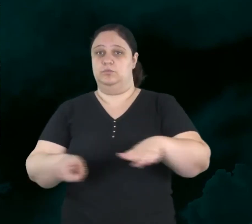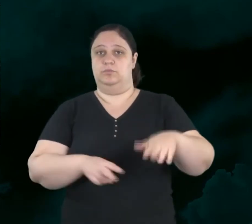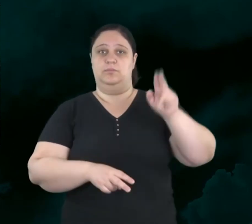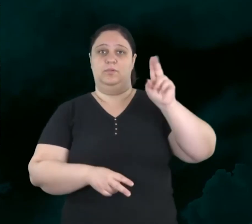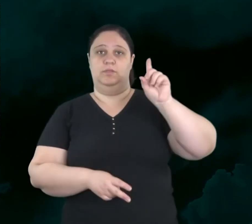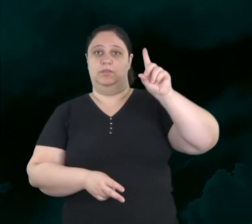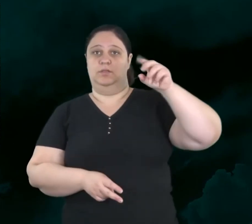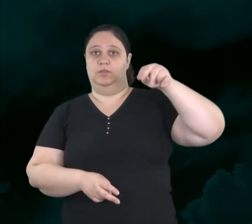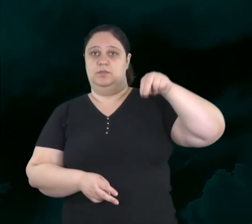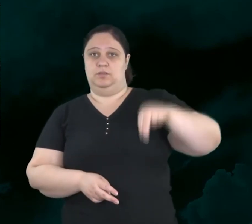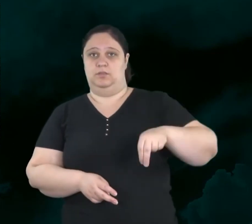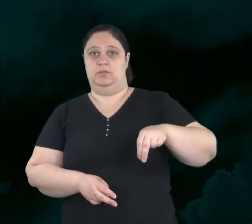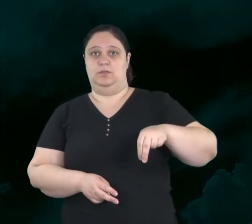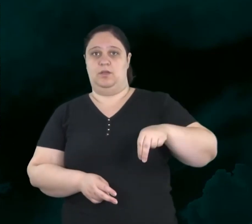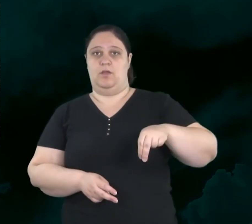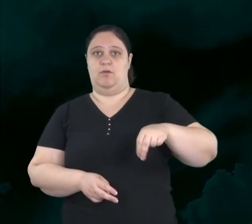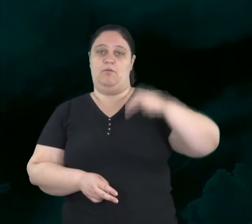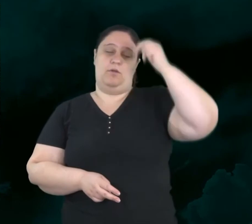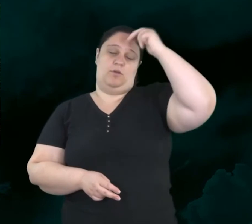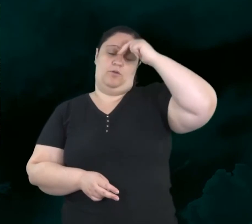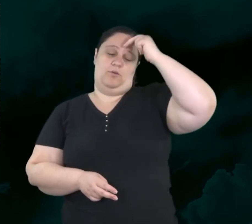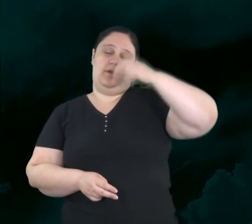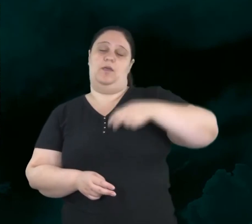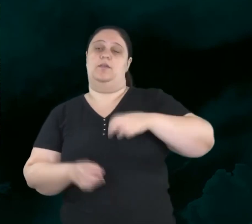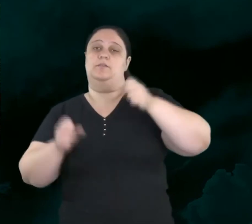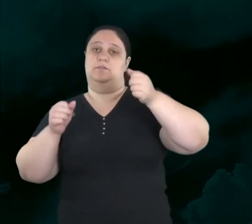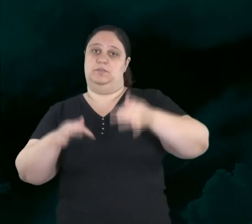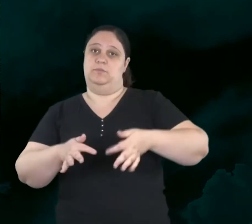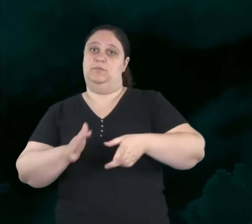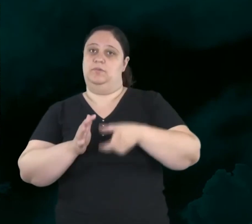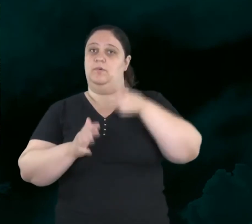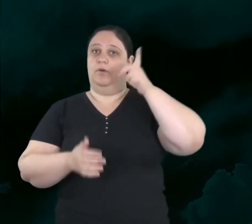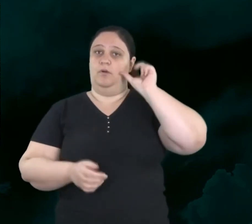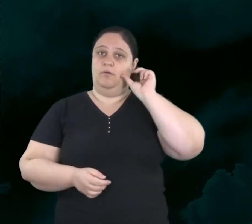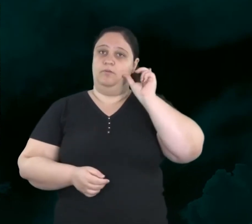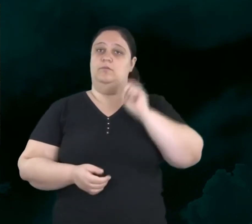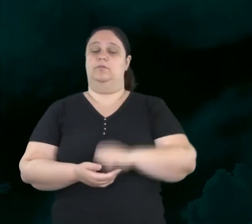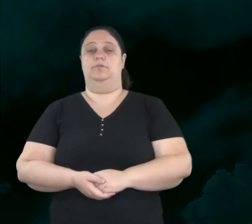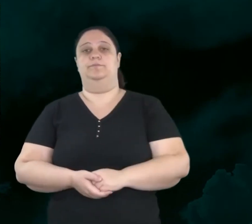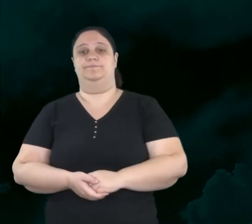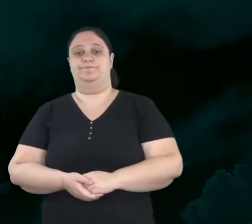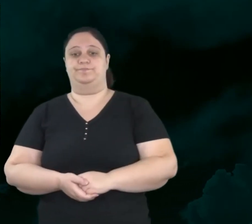Ezra explicou tão bem, vai estar aqui às portas. E quando